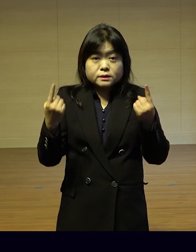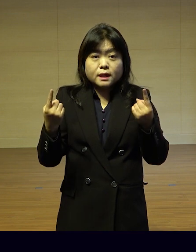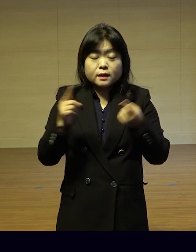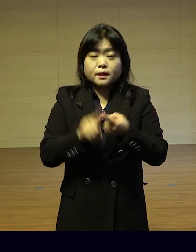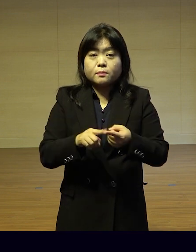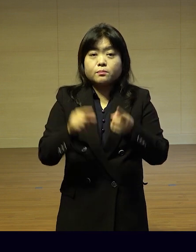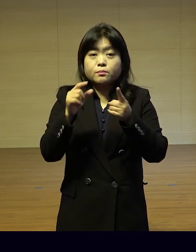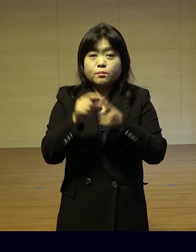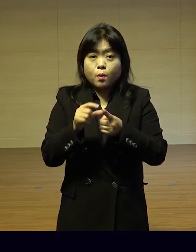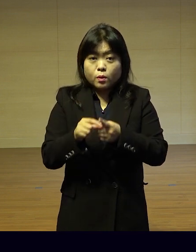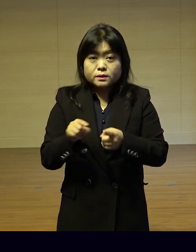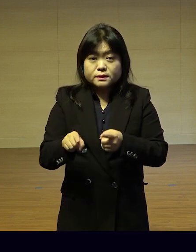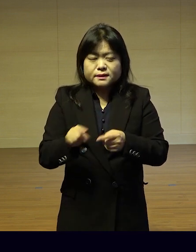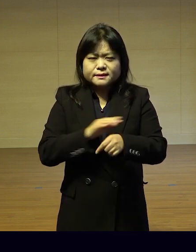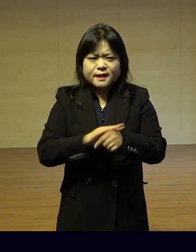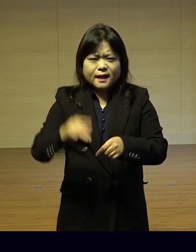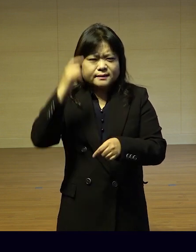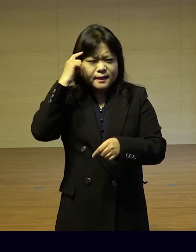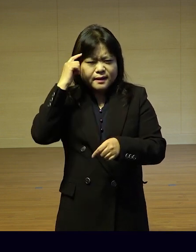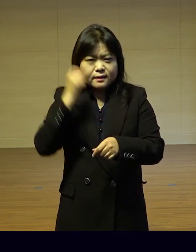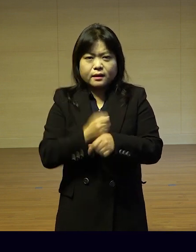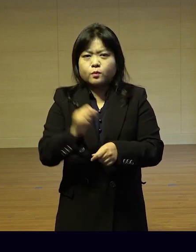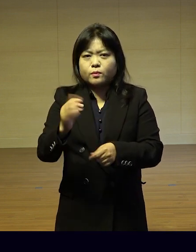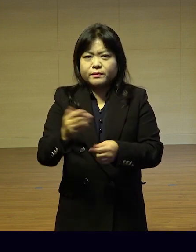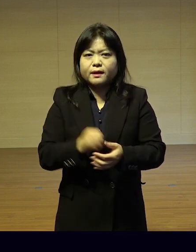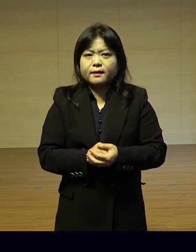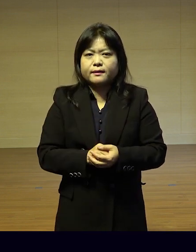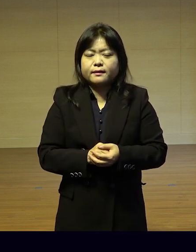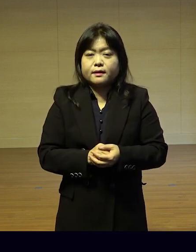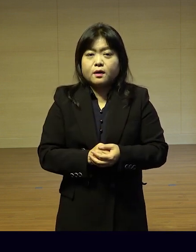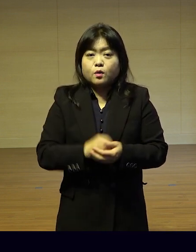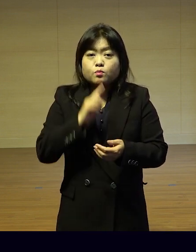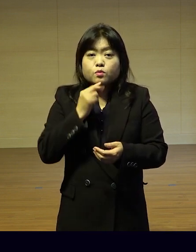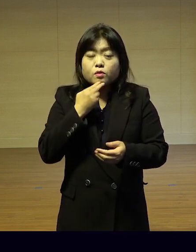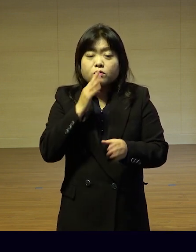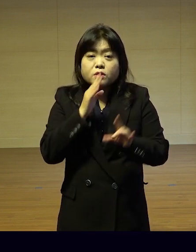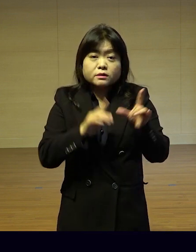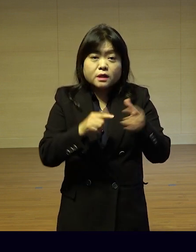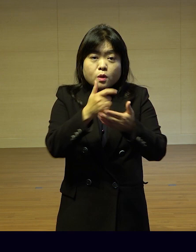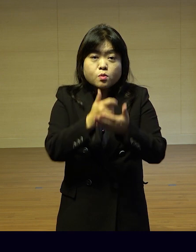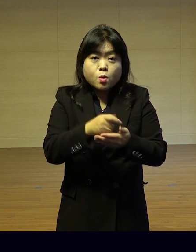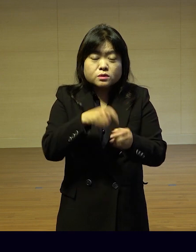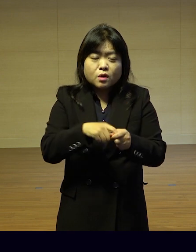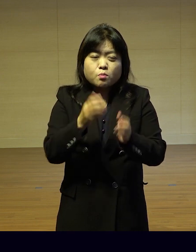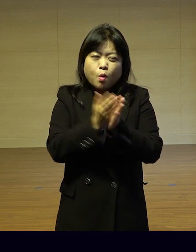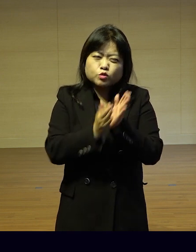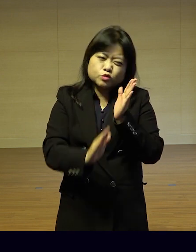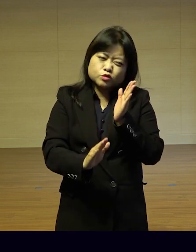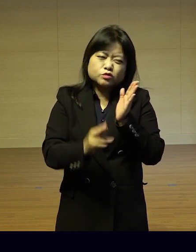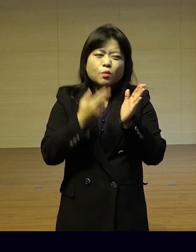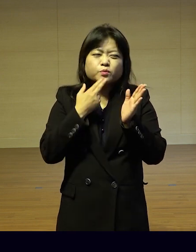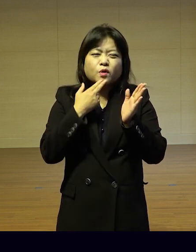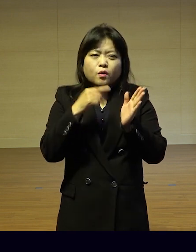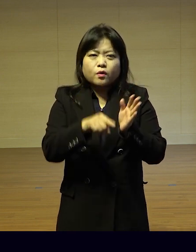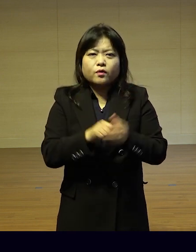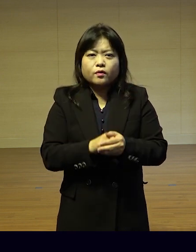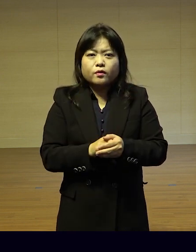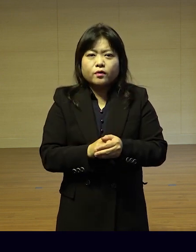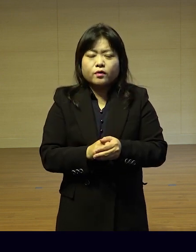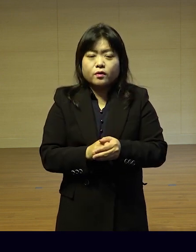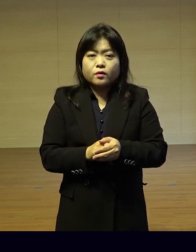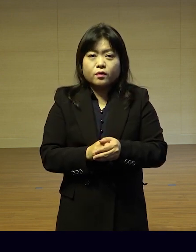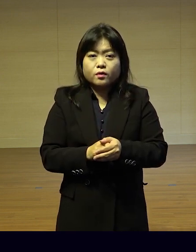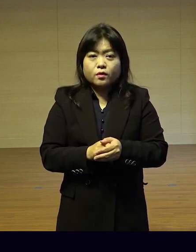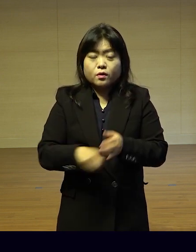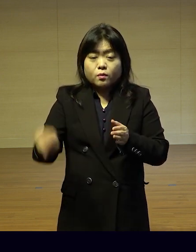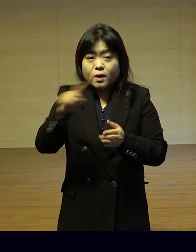하는 표현을 잘 생각을 해야 됩니다. 물론 현실에는 논리적인 모순이 존재하지 않습니다. 위